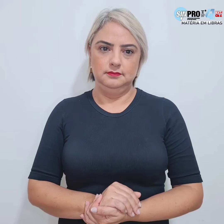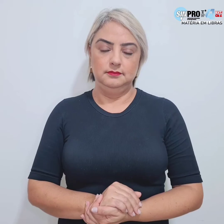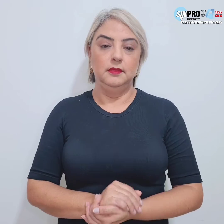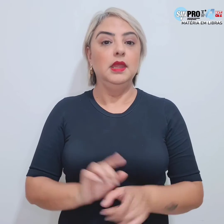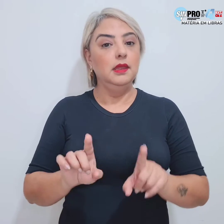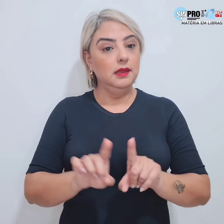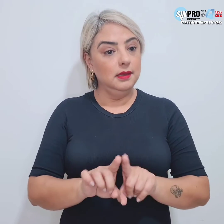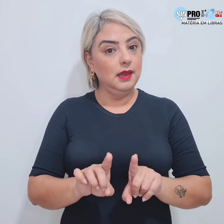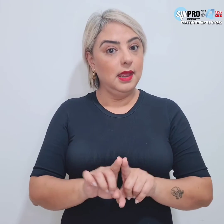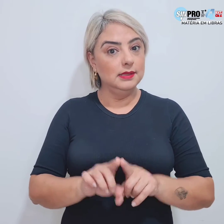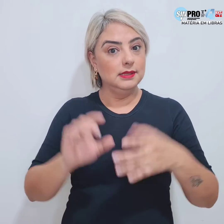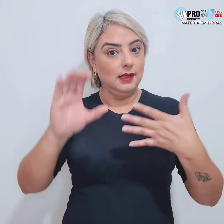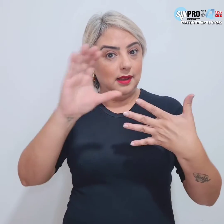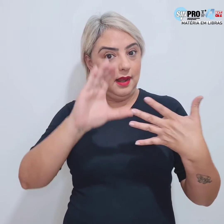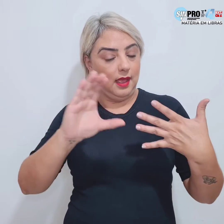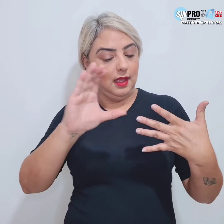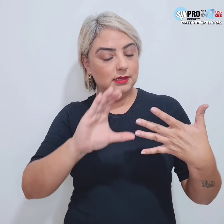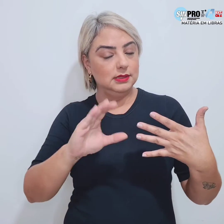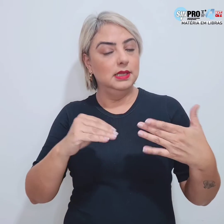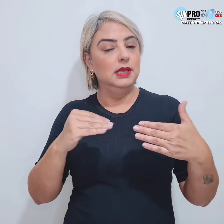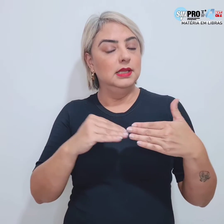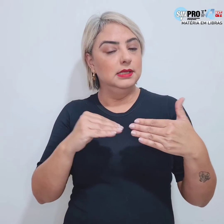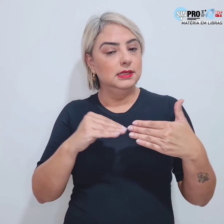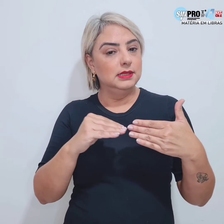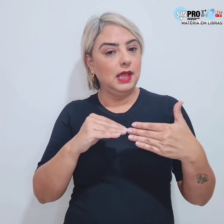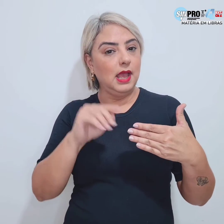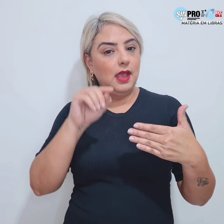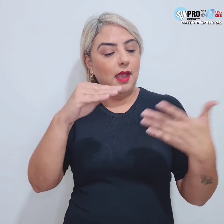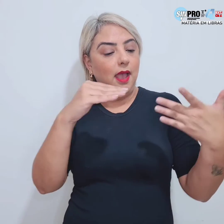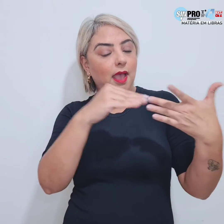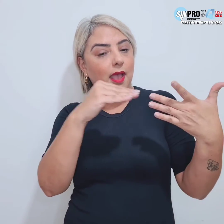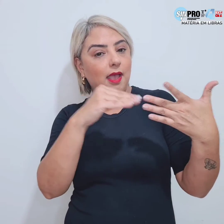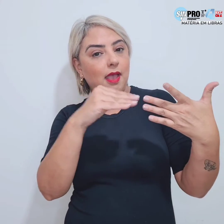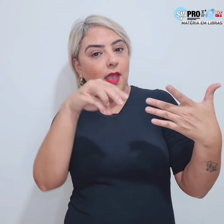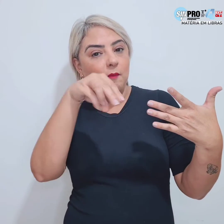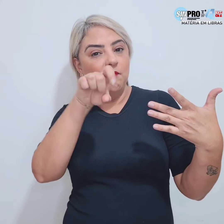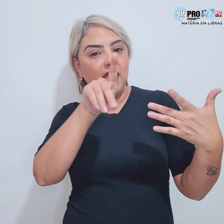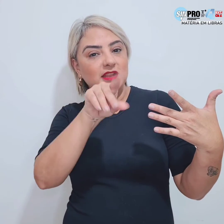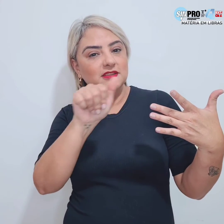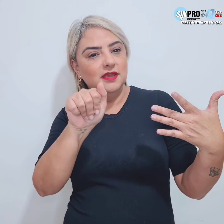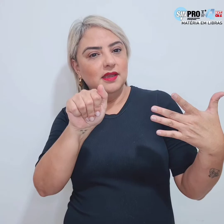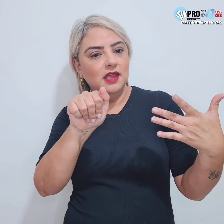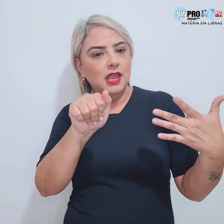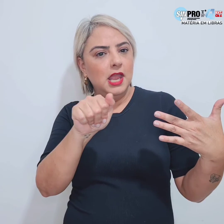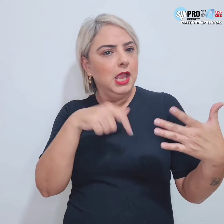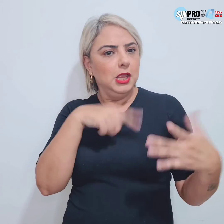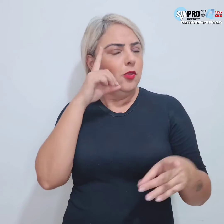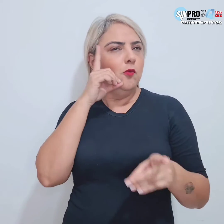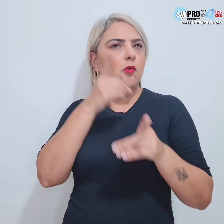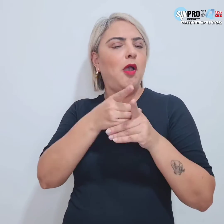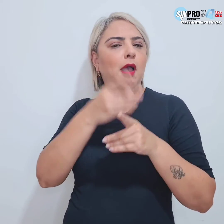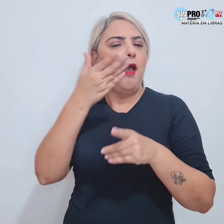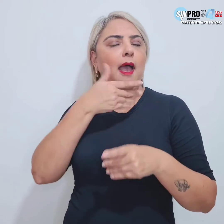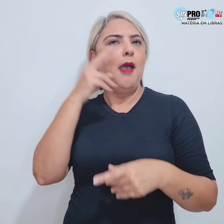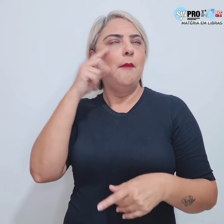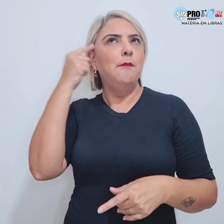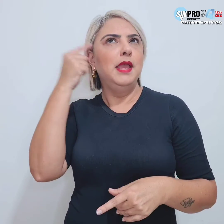nessa classe está situada a classe média, que não se vê aí, semelhante